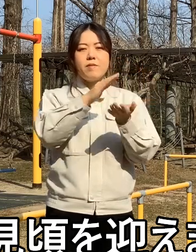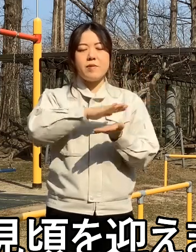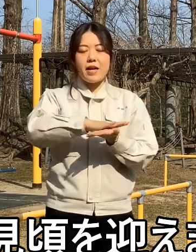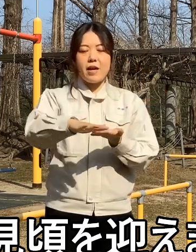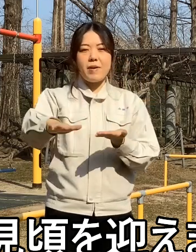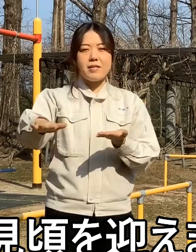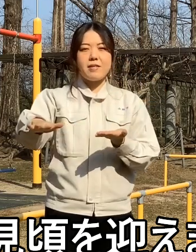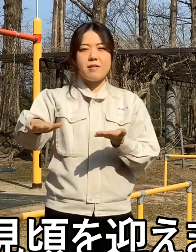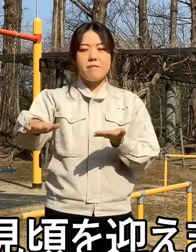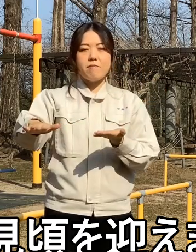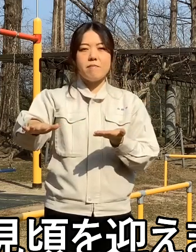迎えます。